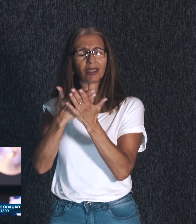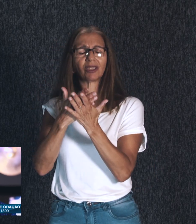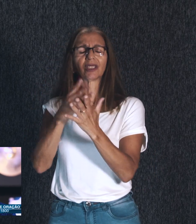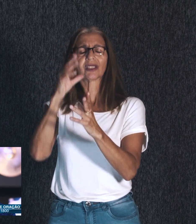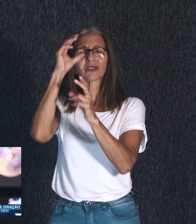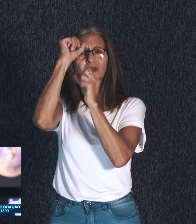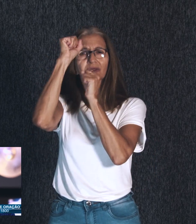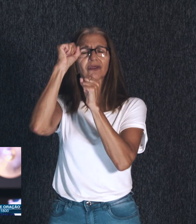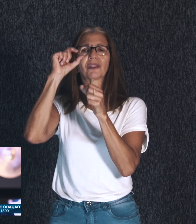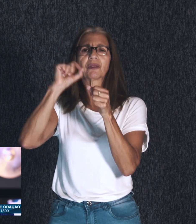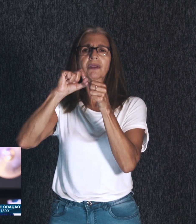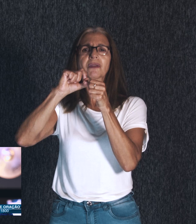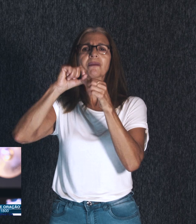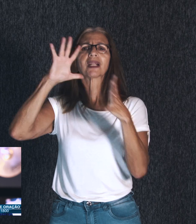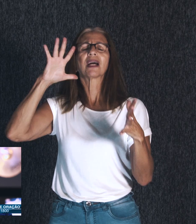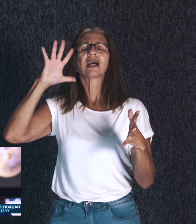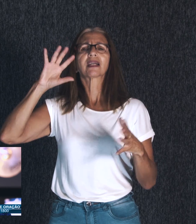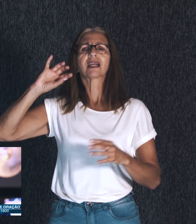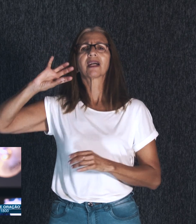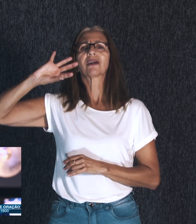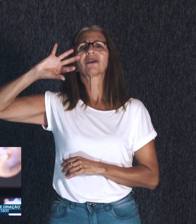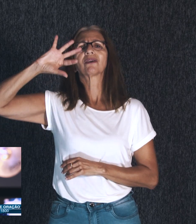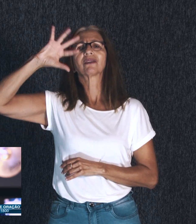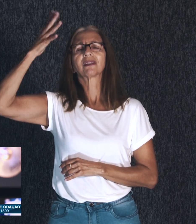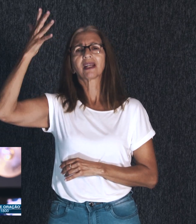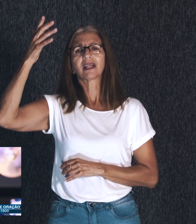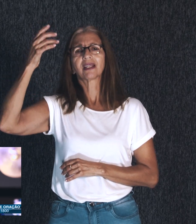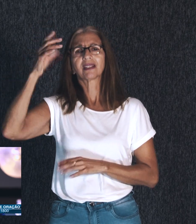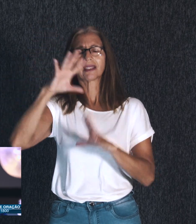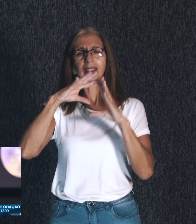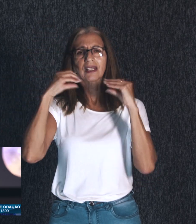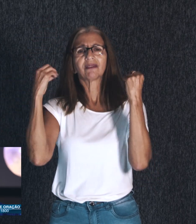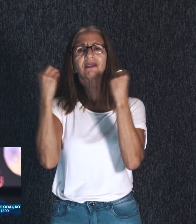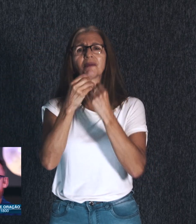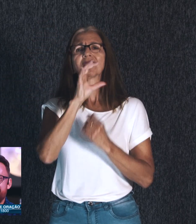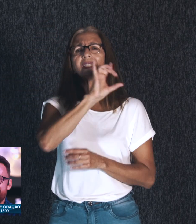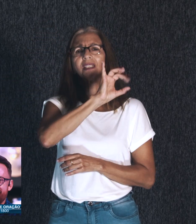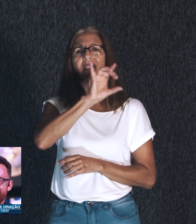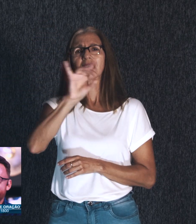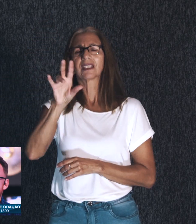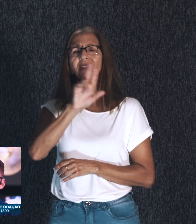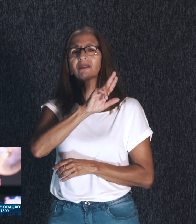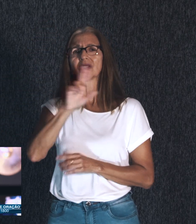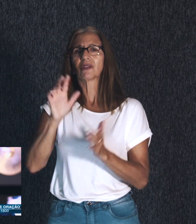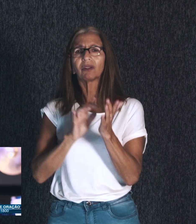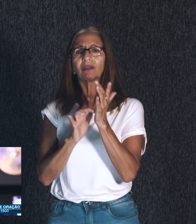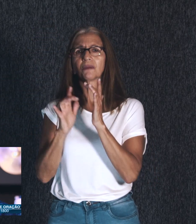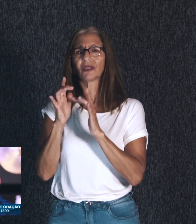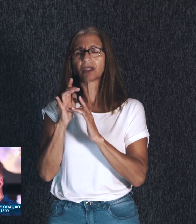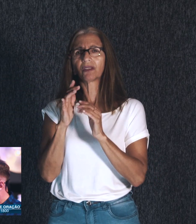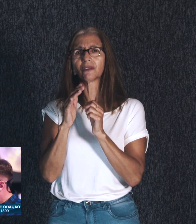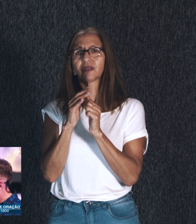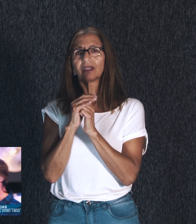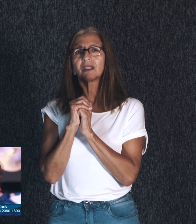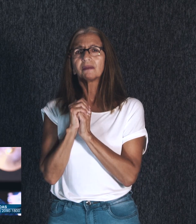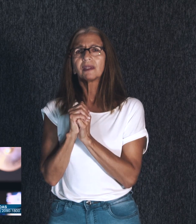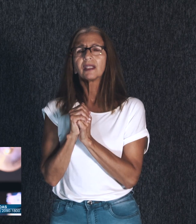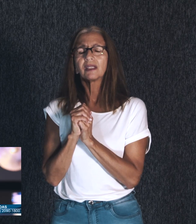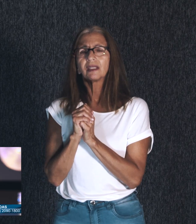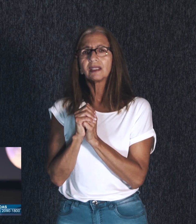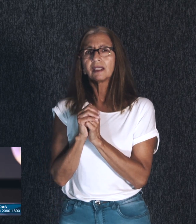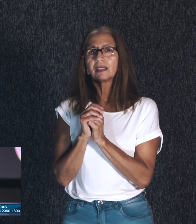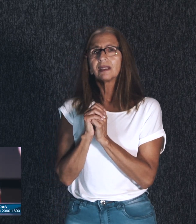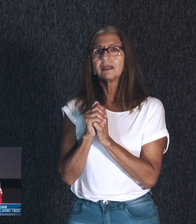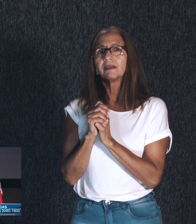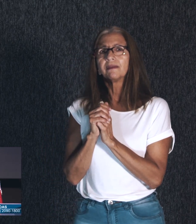agora em cada casa, em cada lar. Seja assim, em nome de Jesus. Amém, amém,